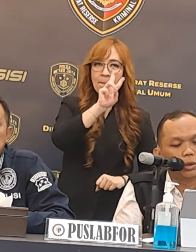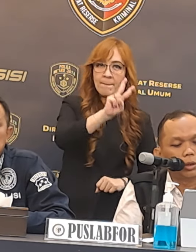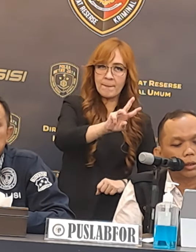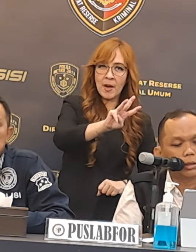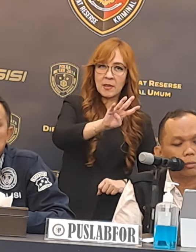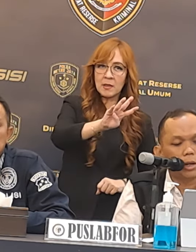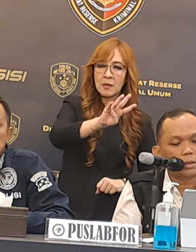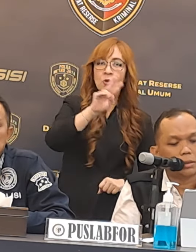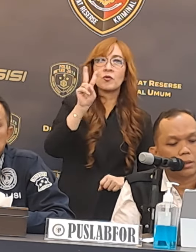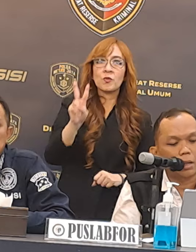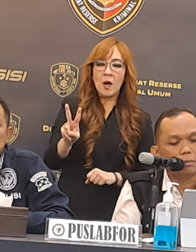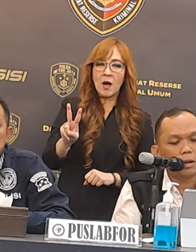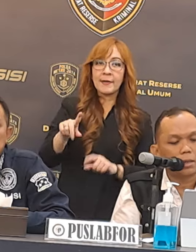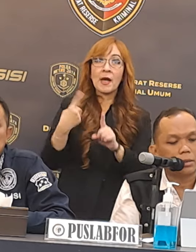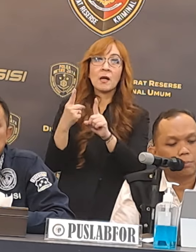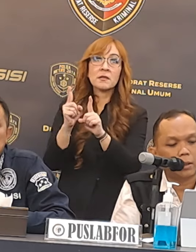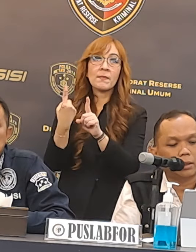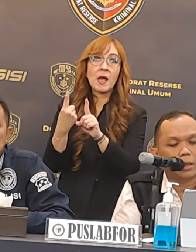16.44.27, ke-11